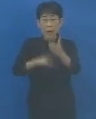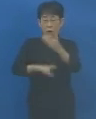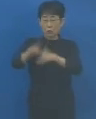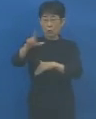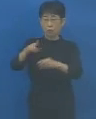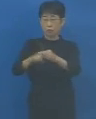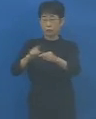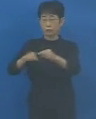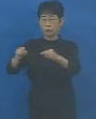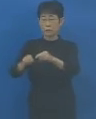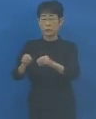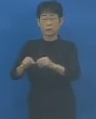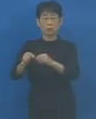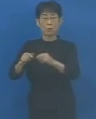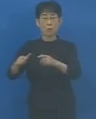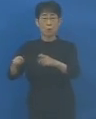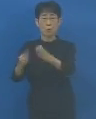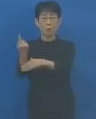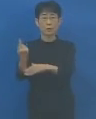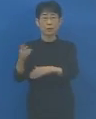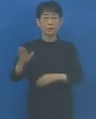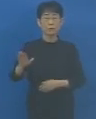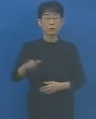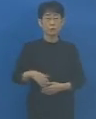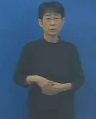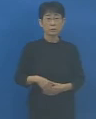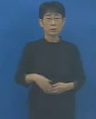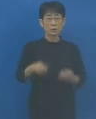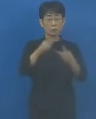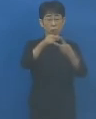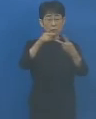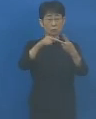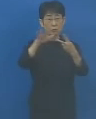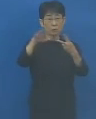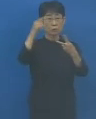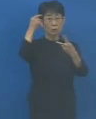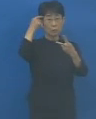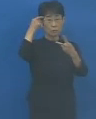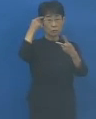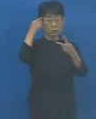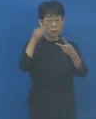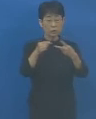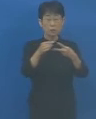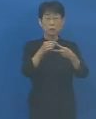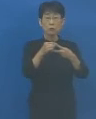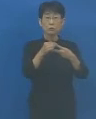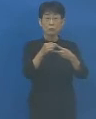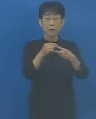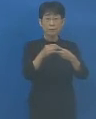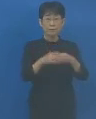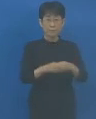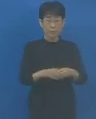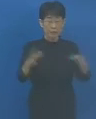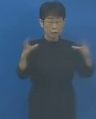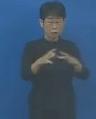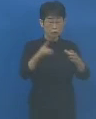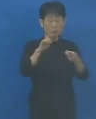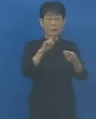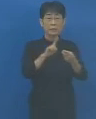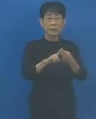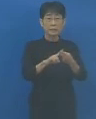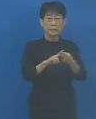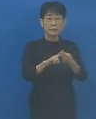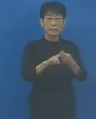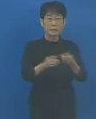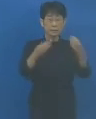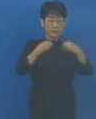心に起こり、ています。2つあると思います。まあ、1つはまあ、集団的な感染がです